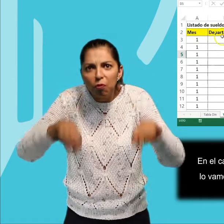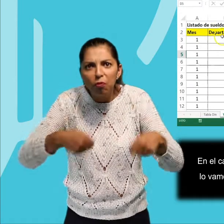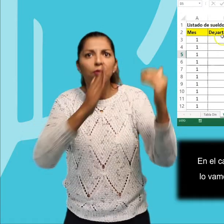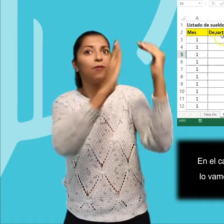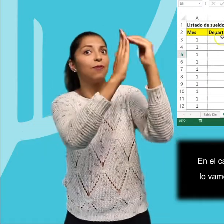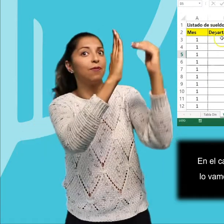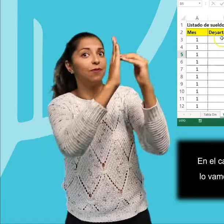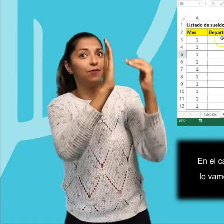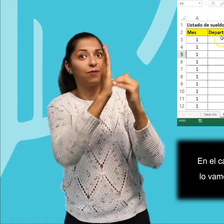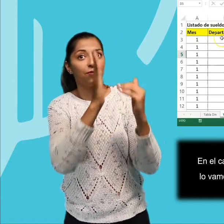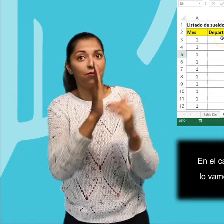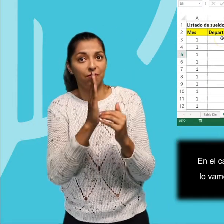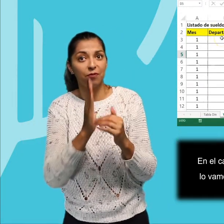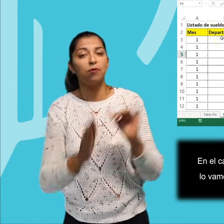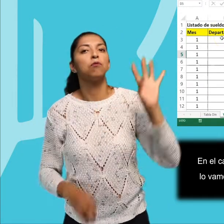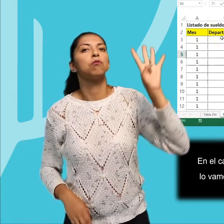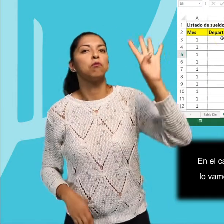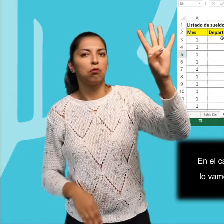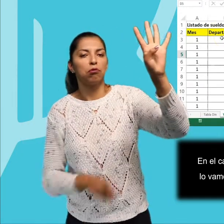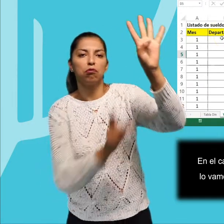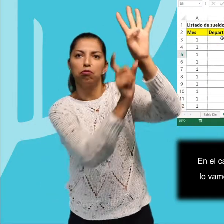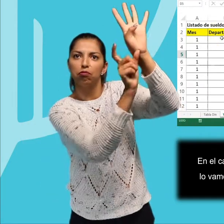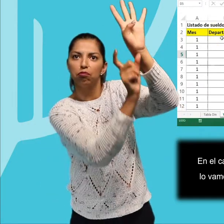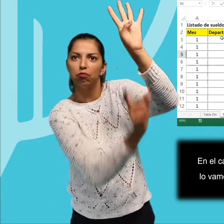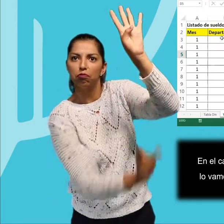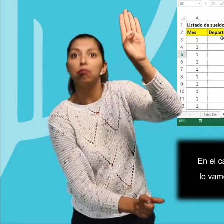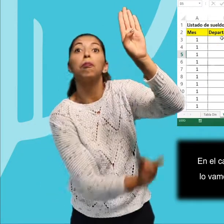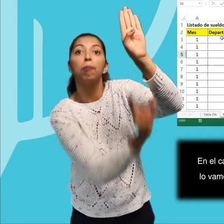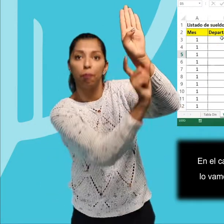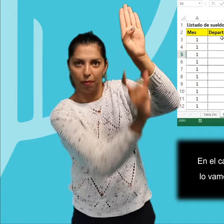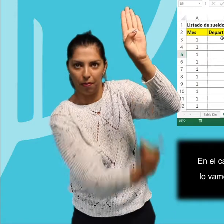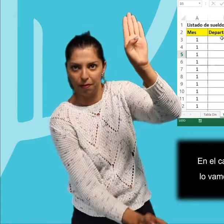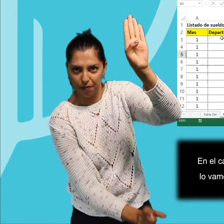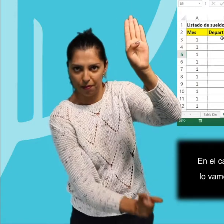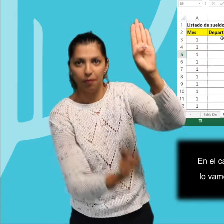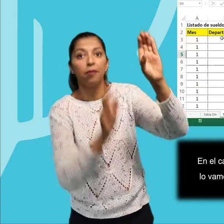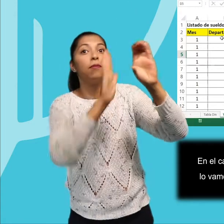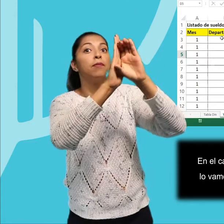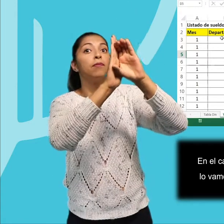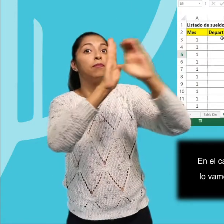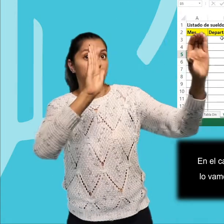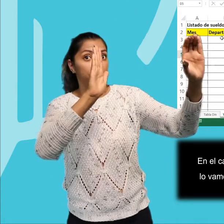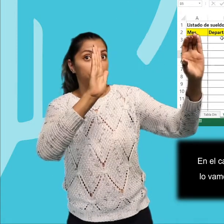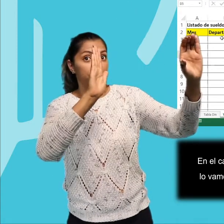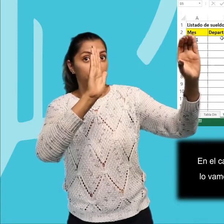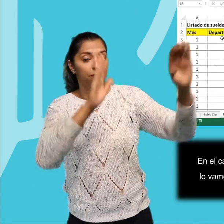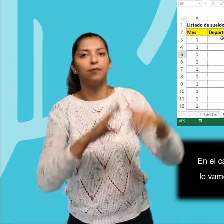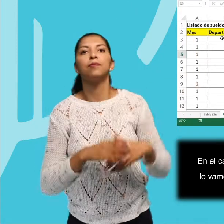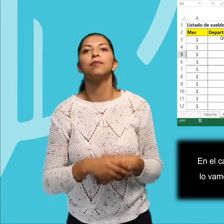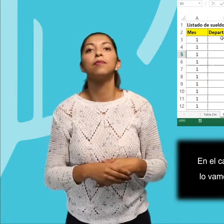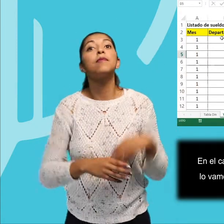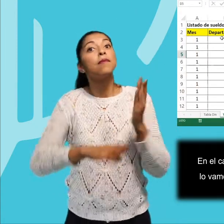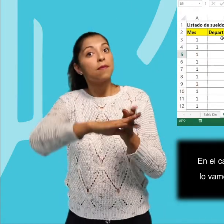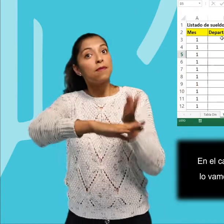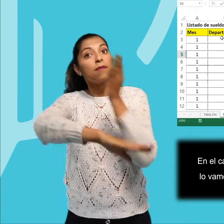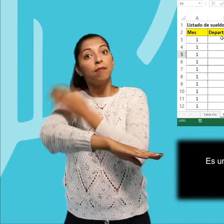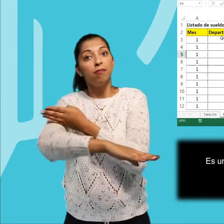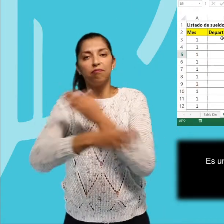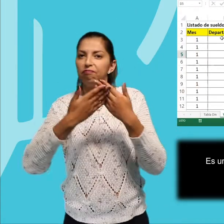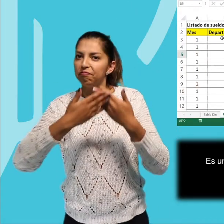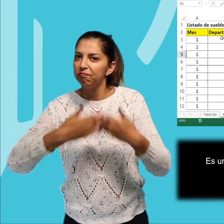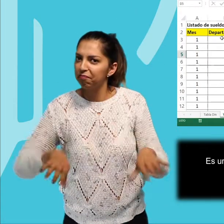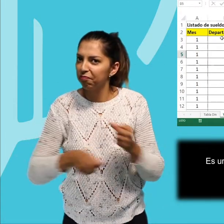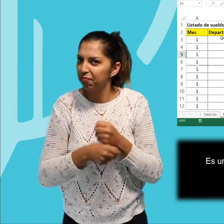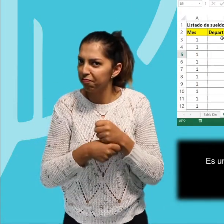En el caso de la columna B, que corresponde a departamentos, lo vamos a ingresar a través de una lista que ya hemos elaborado, que es una lista